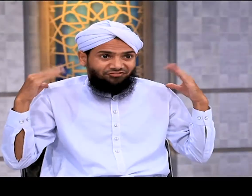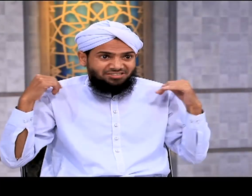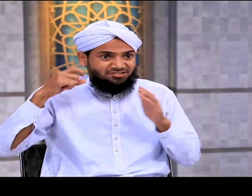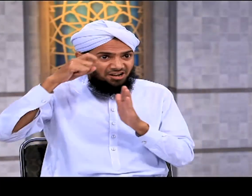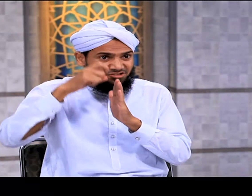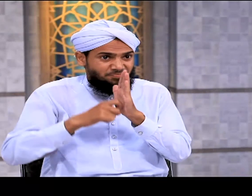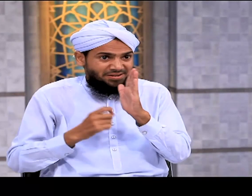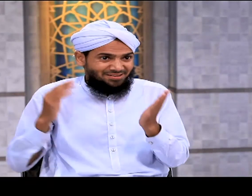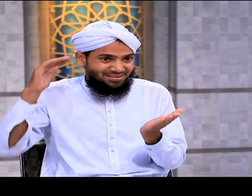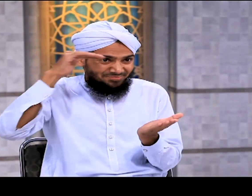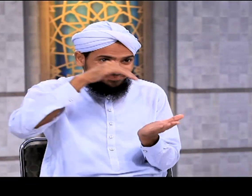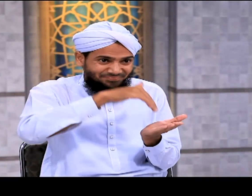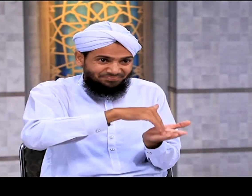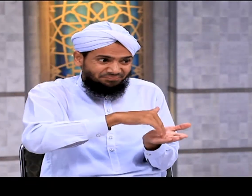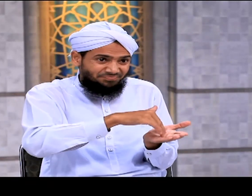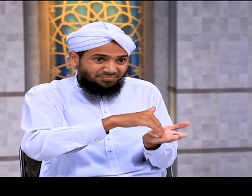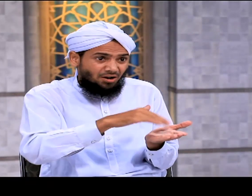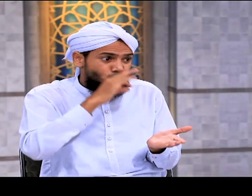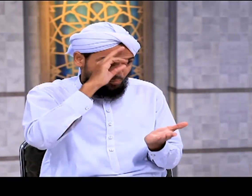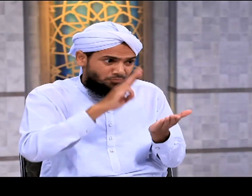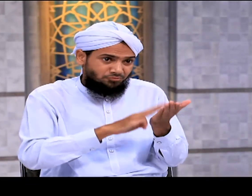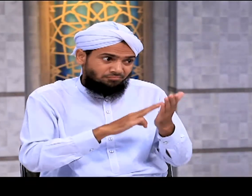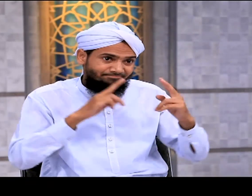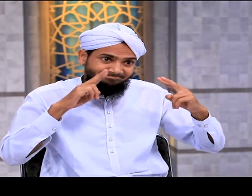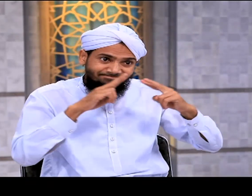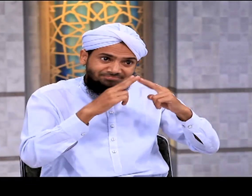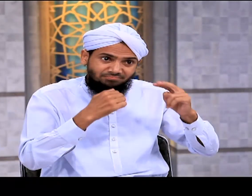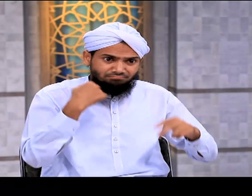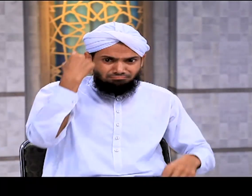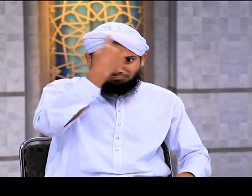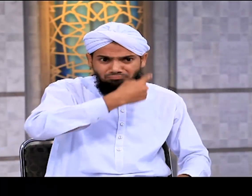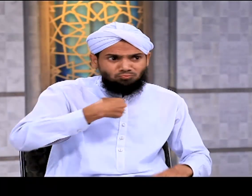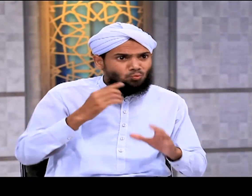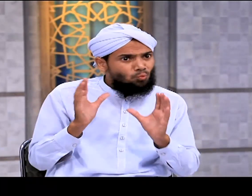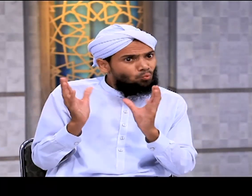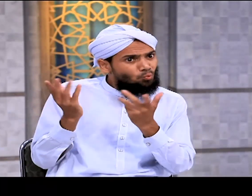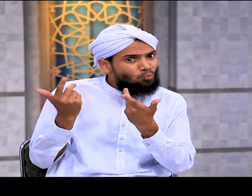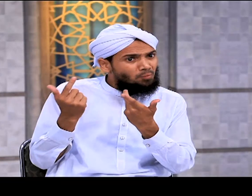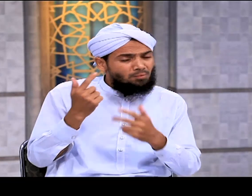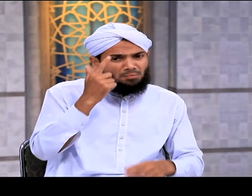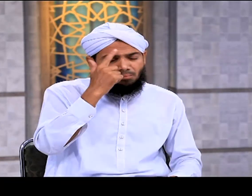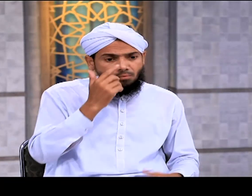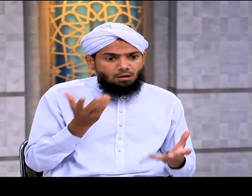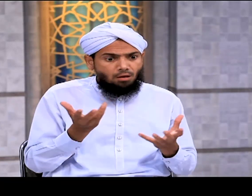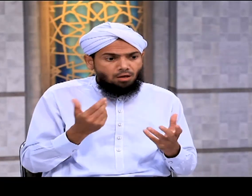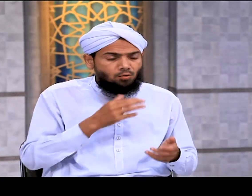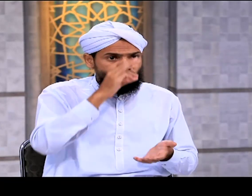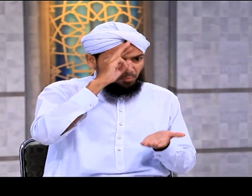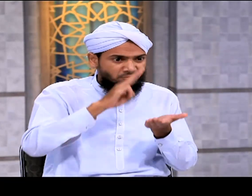حاضر ہوئے۔ ان کا رنگ بدلا ہوا تھا۔ رسول اکرم نور مجسم صلی اللہ علیہ وآلہ وصحبہ وسلم